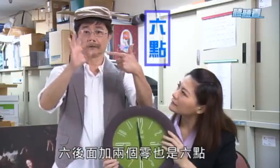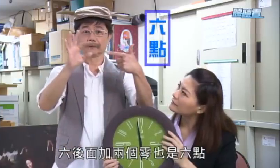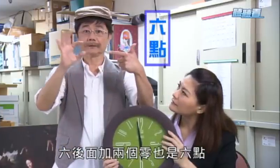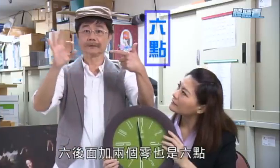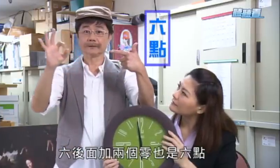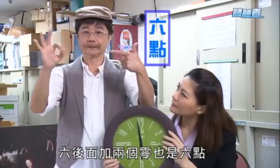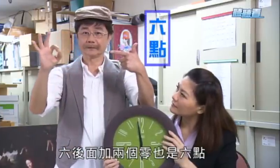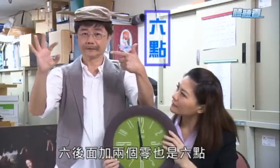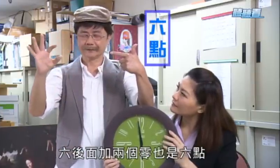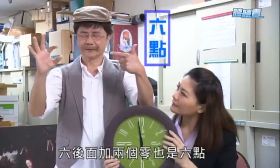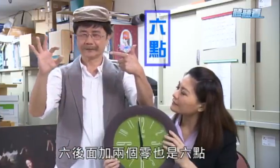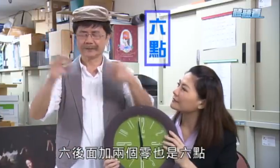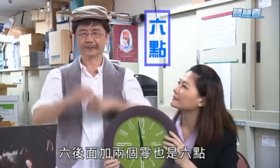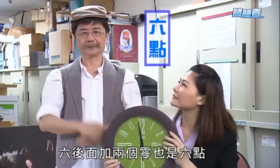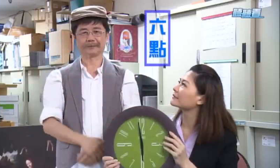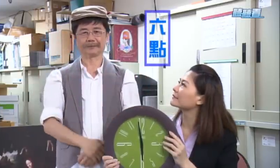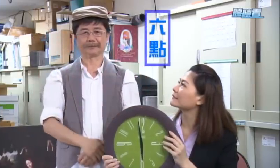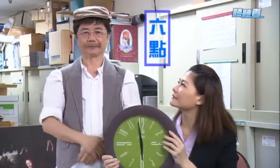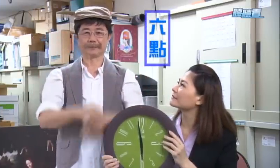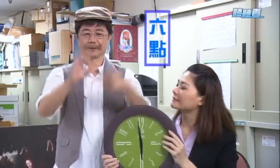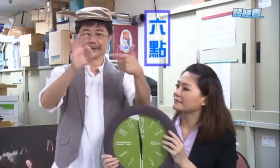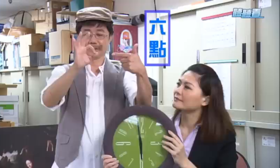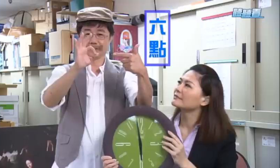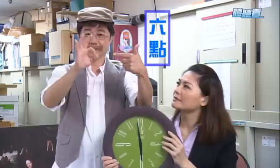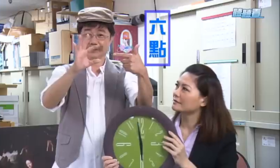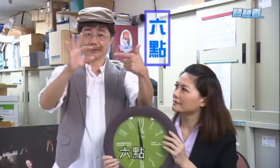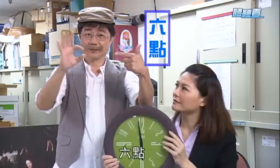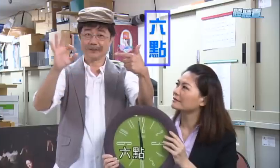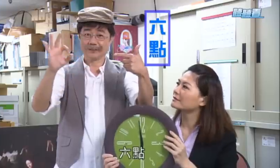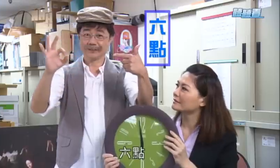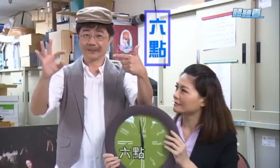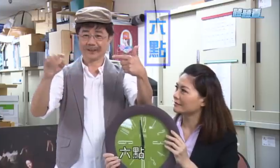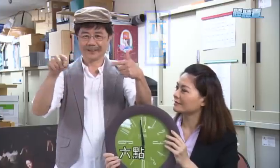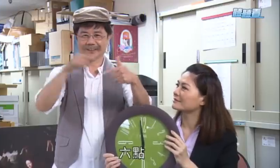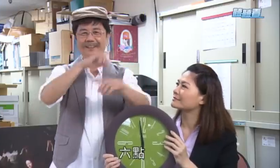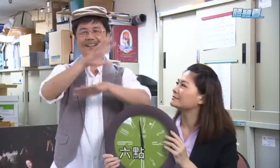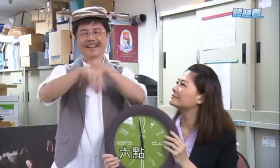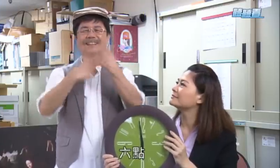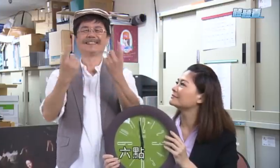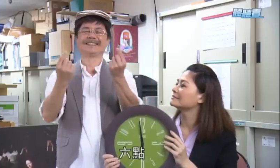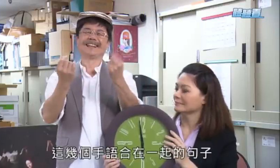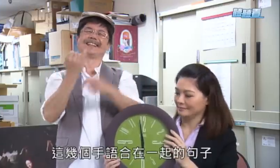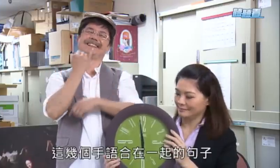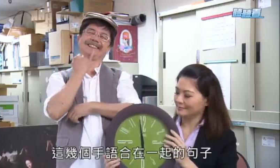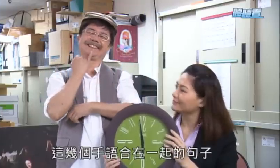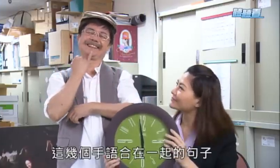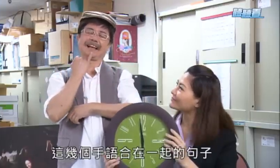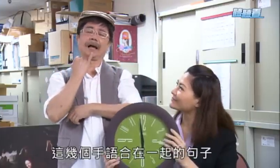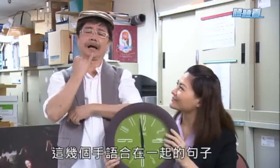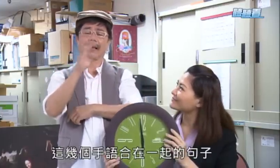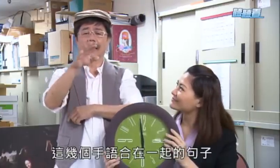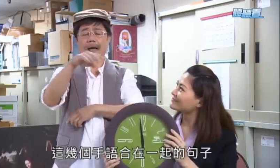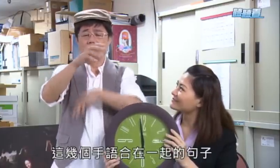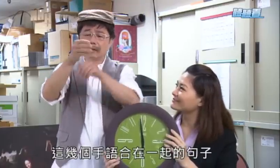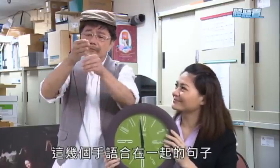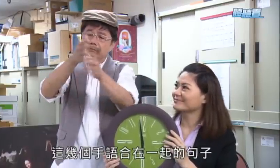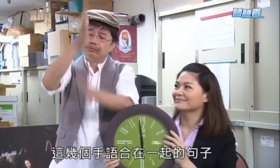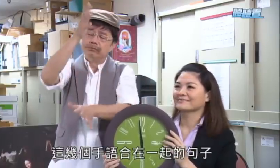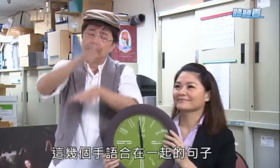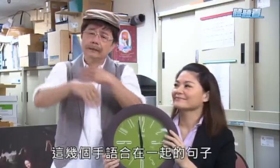两个零也是六点。六点，这几个手语啊，合在一起的